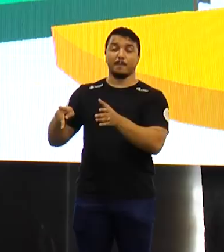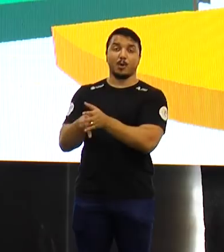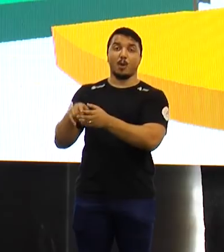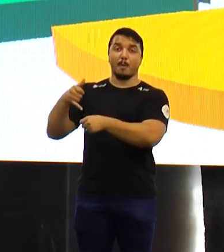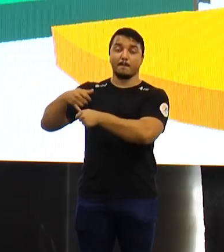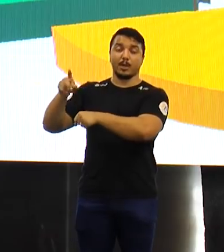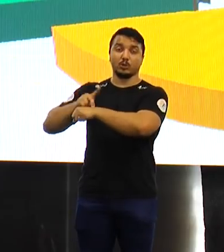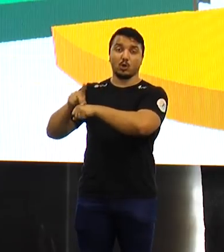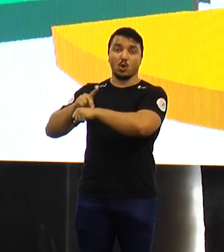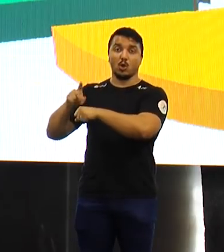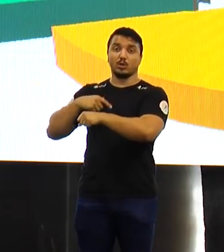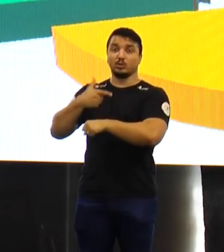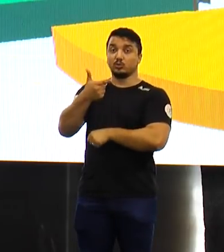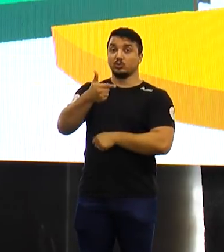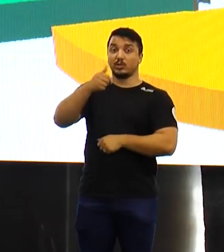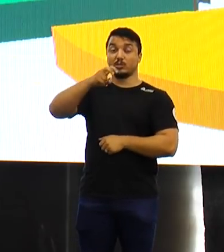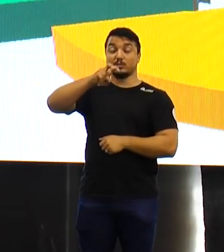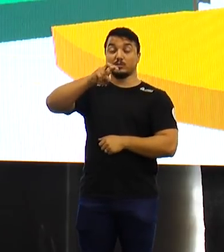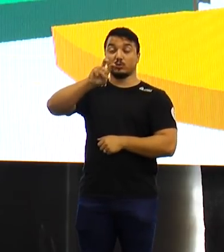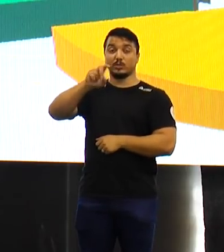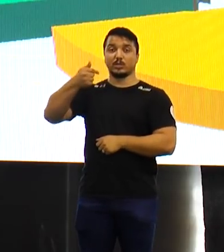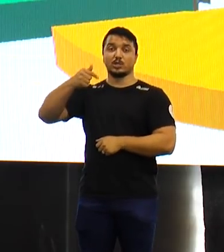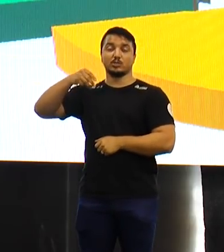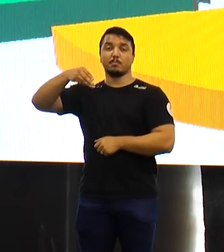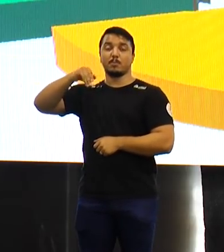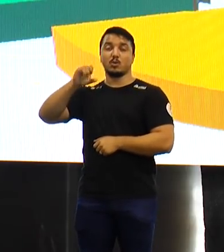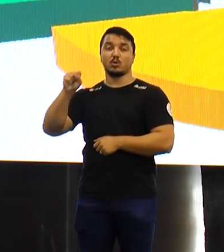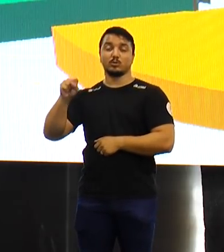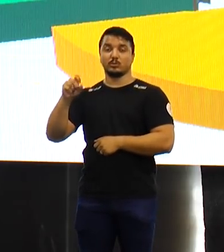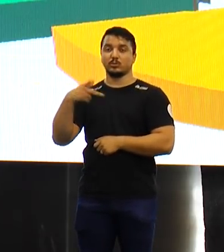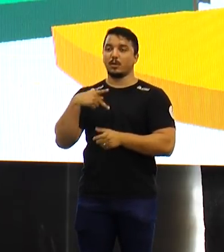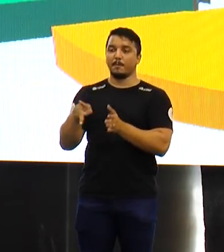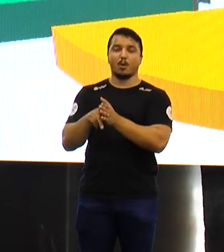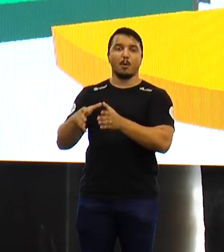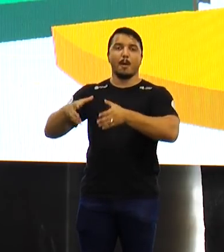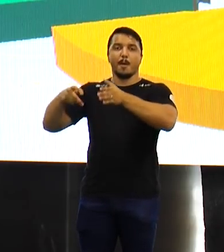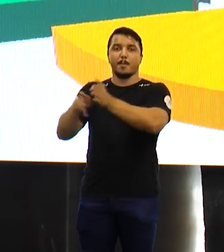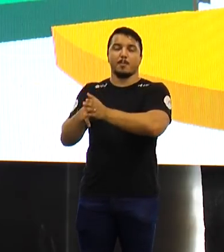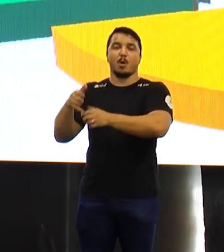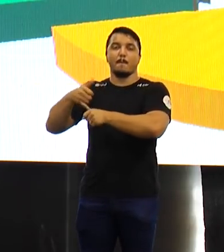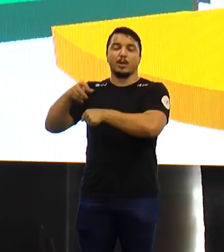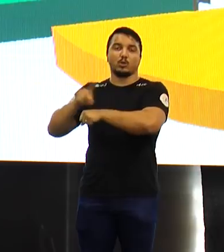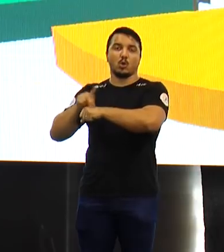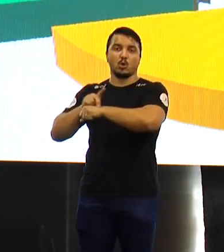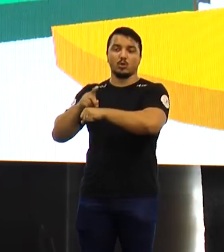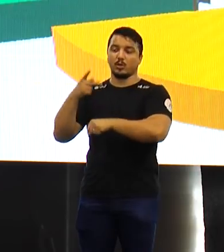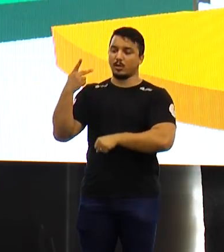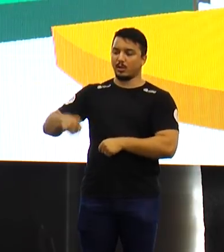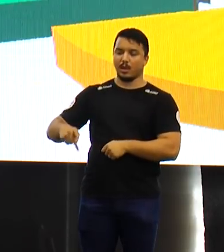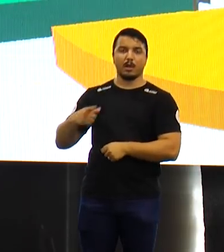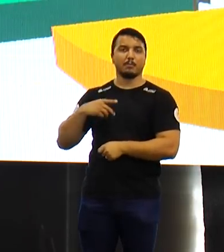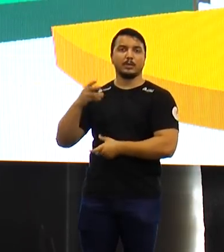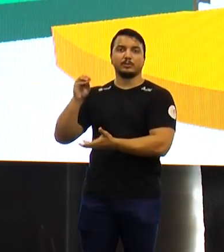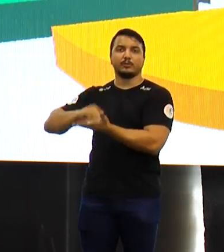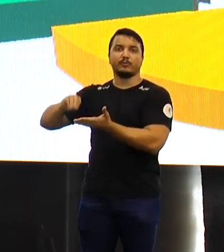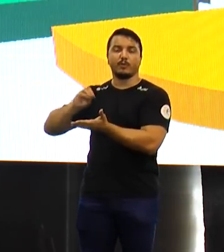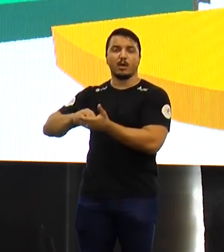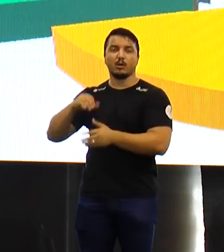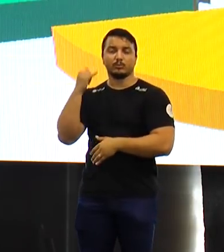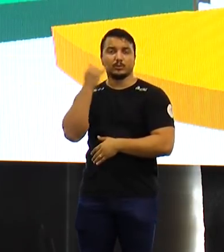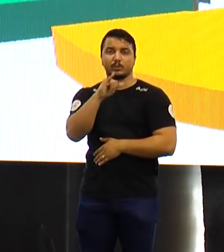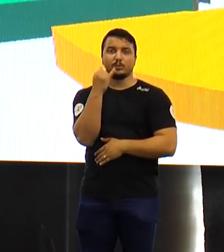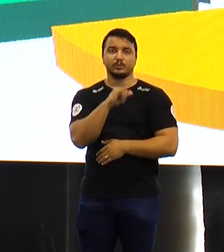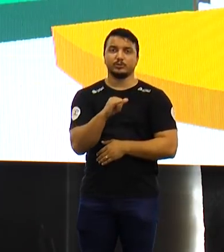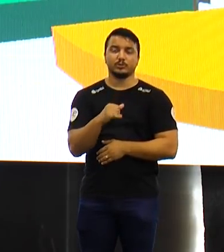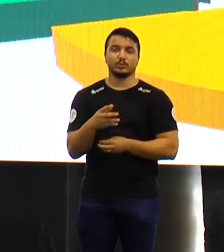petróleo, 297 bilhões de barris de petróleo, e o país está passando por uma crise de energia.